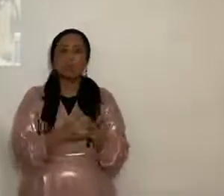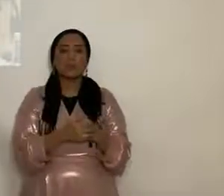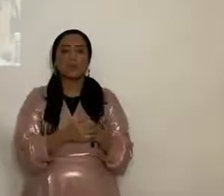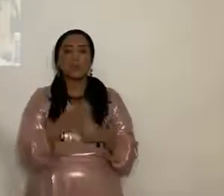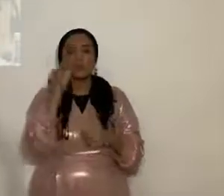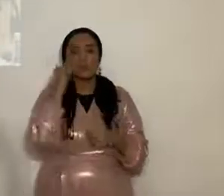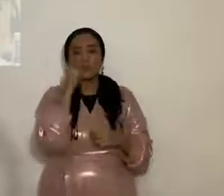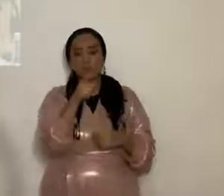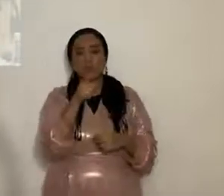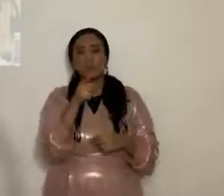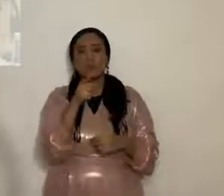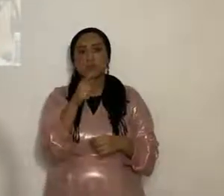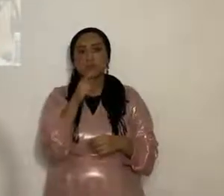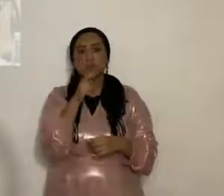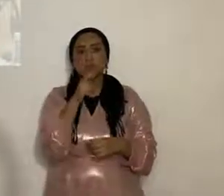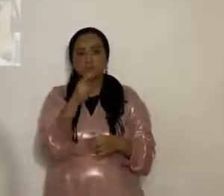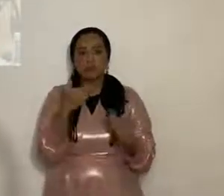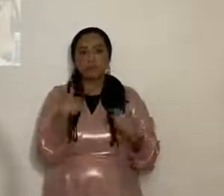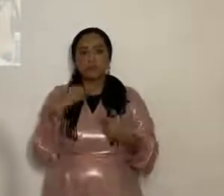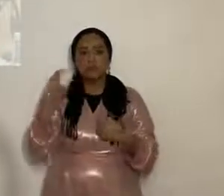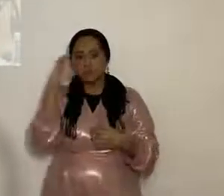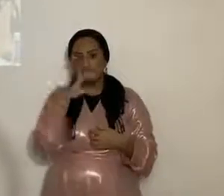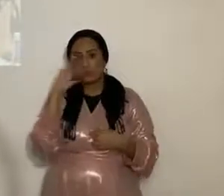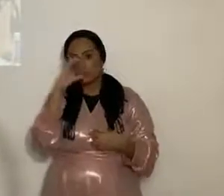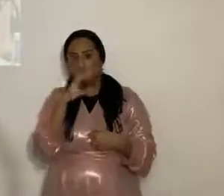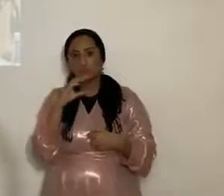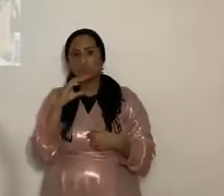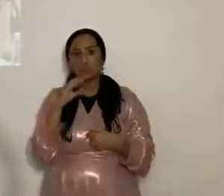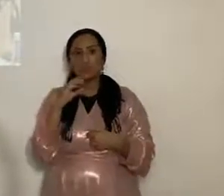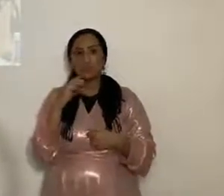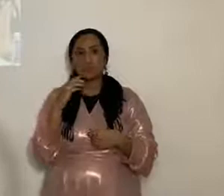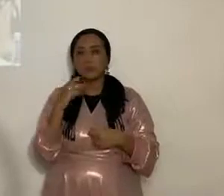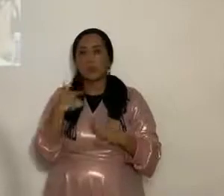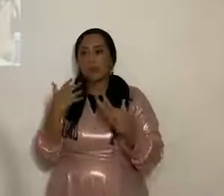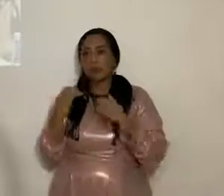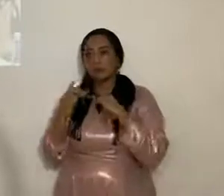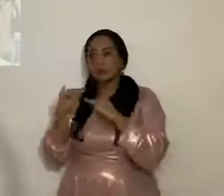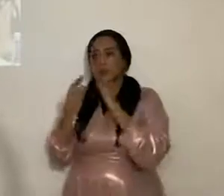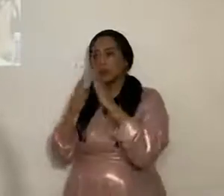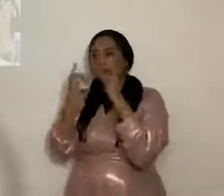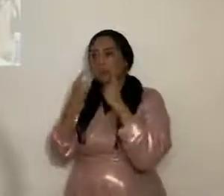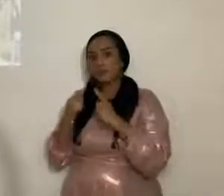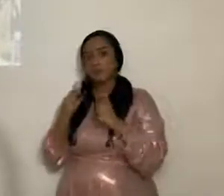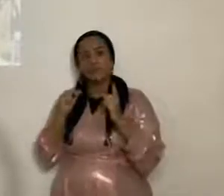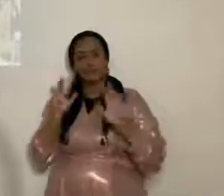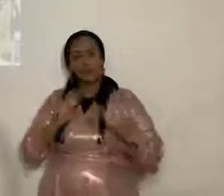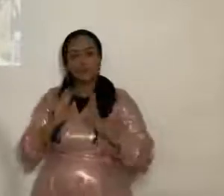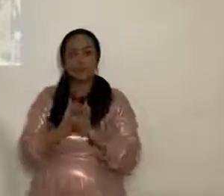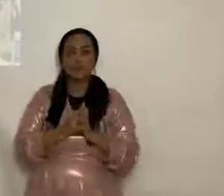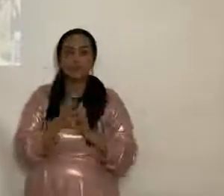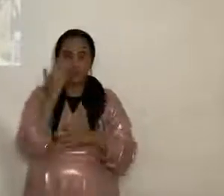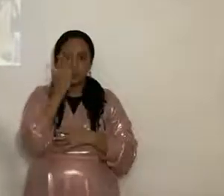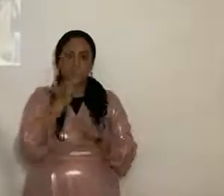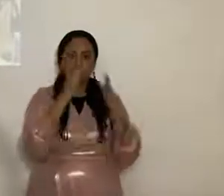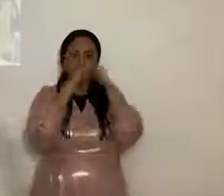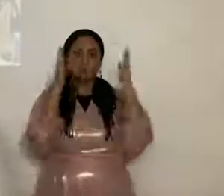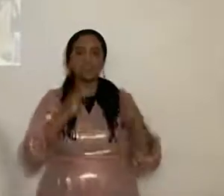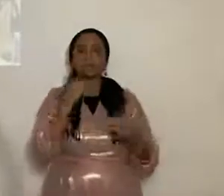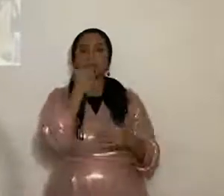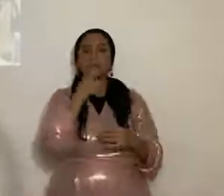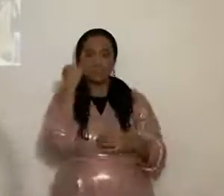Si a ti que te has estado buscando ahí parecerte a la casa de Judá no, eres casa de